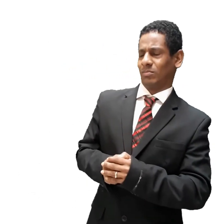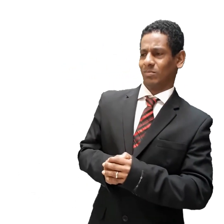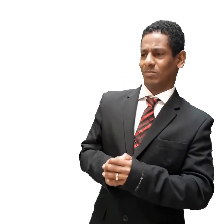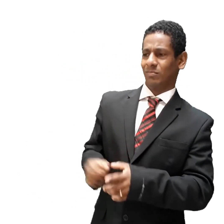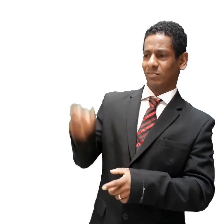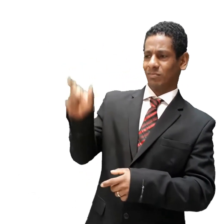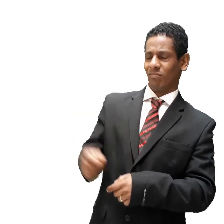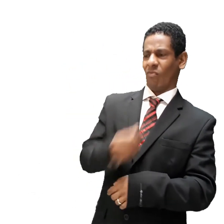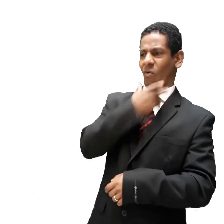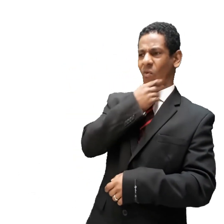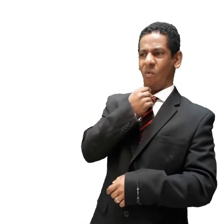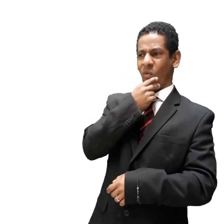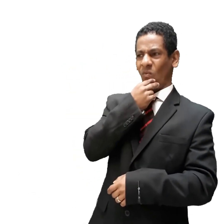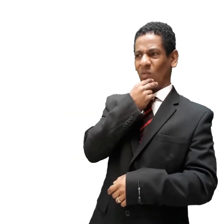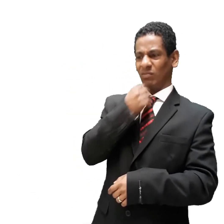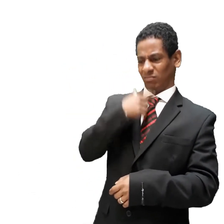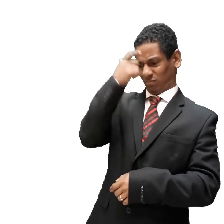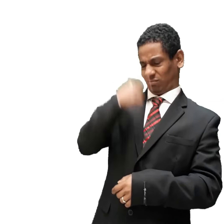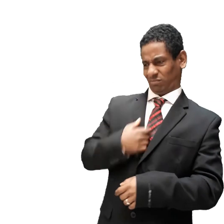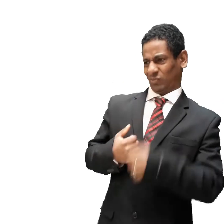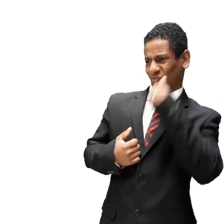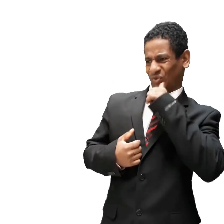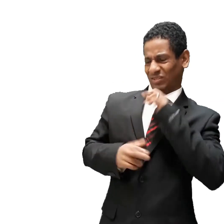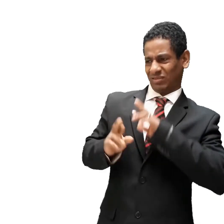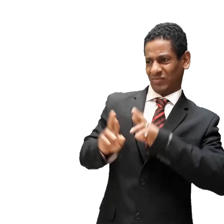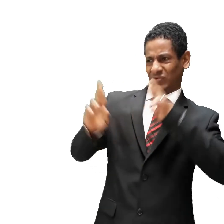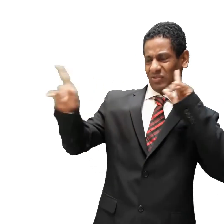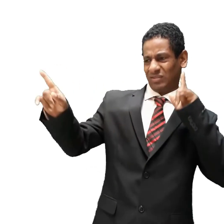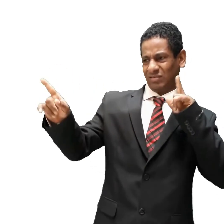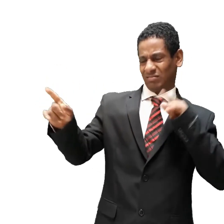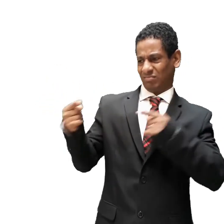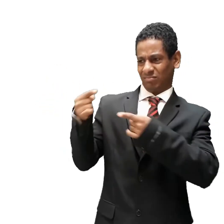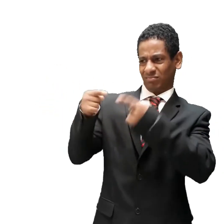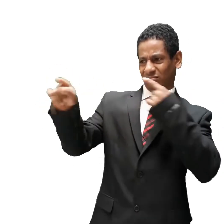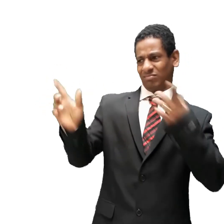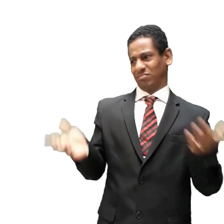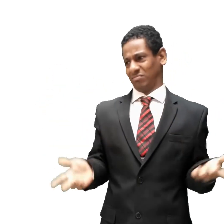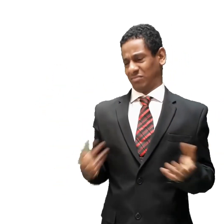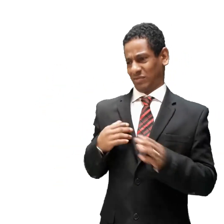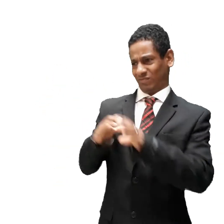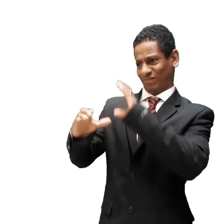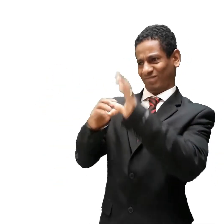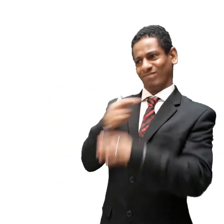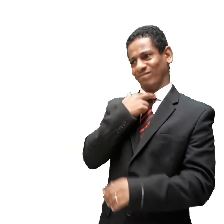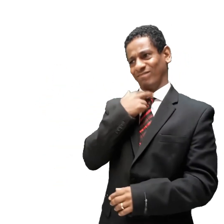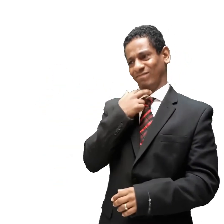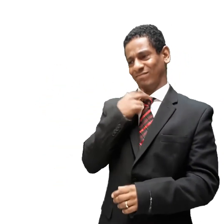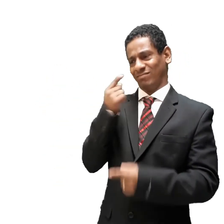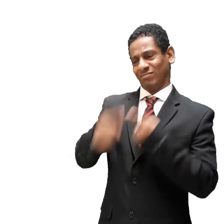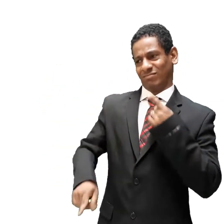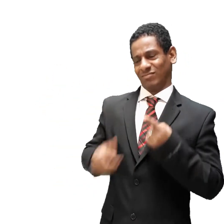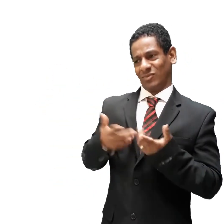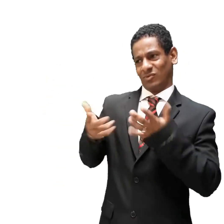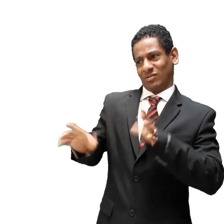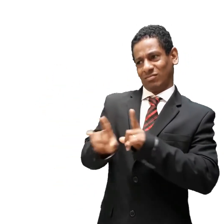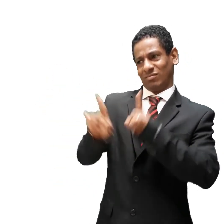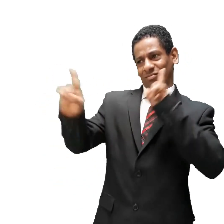E a mulher samaritana, ela falou: mas como tu, judeu, me pedes de beber a mim, que sou